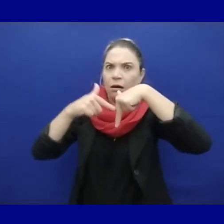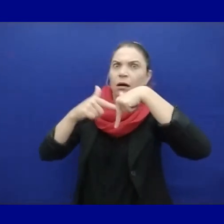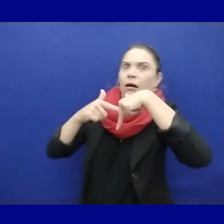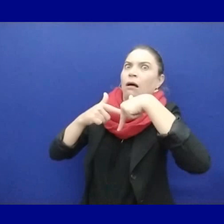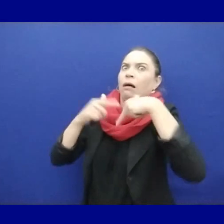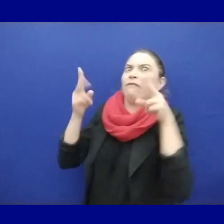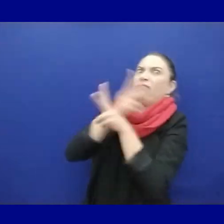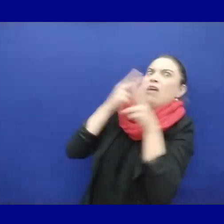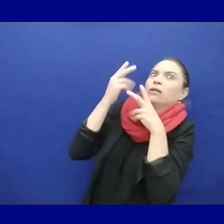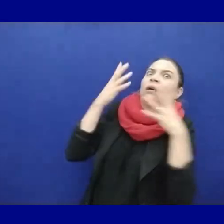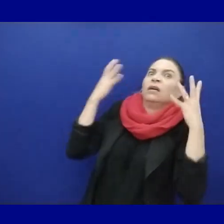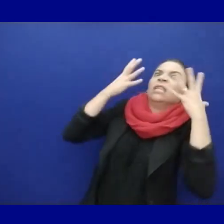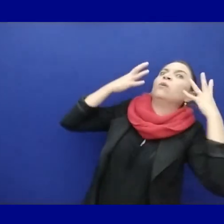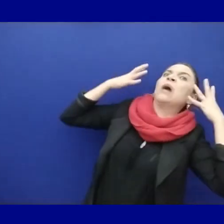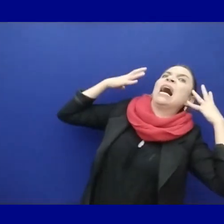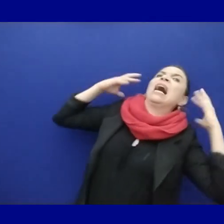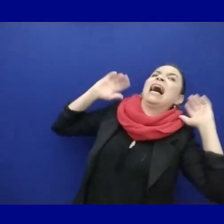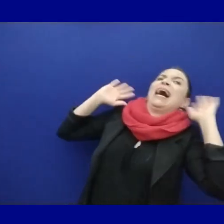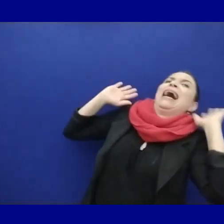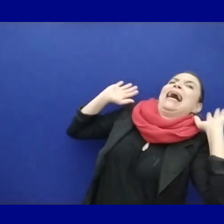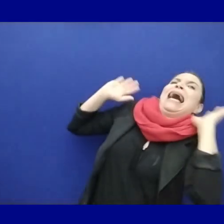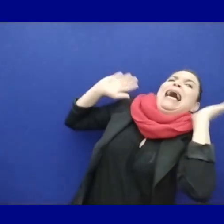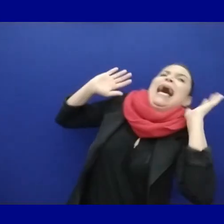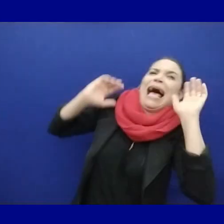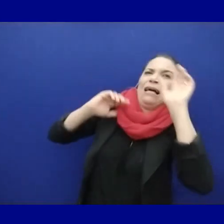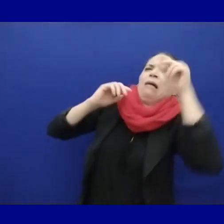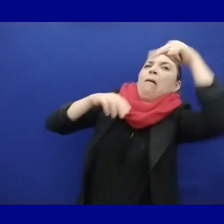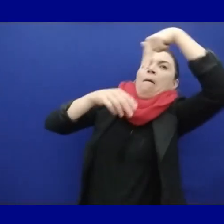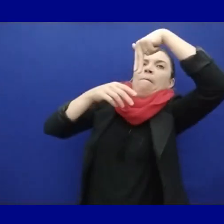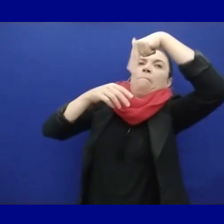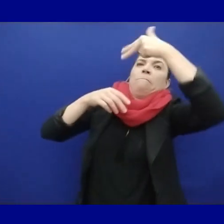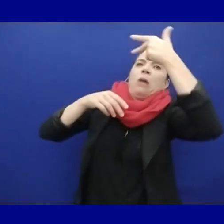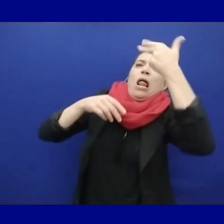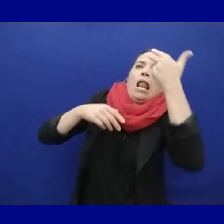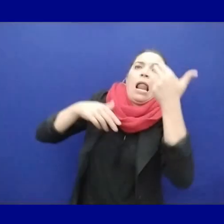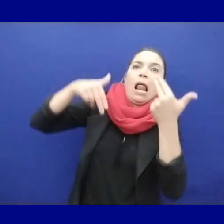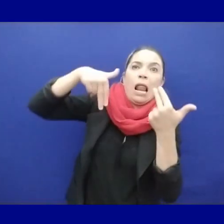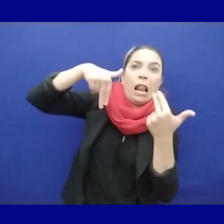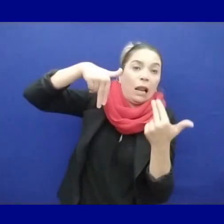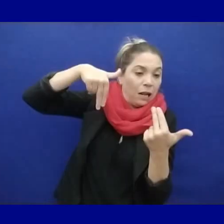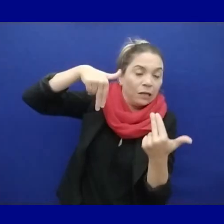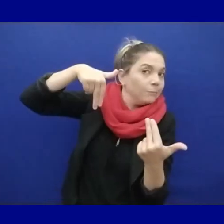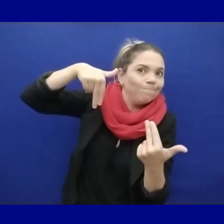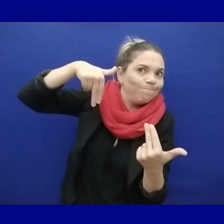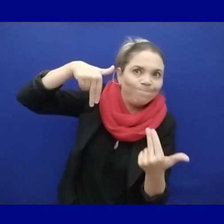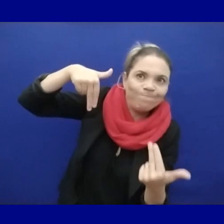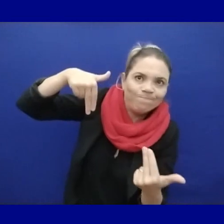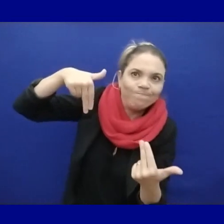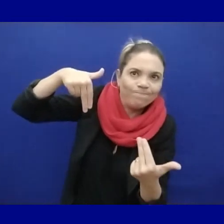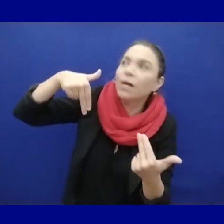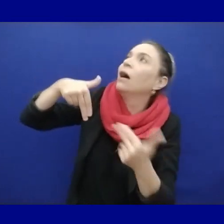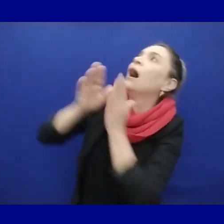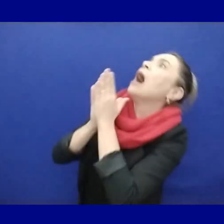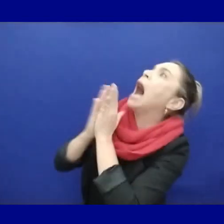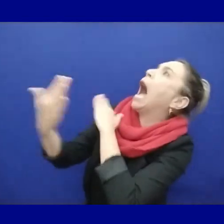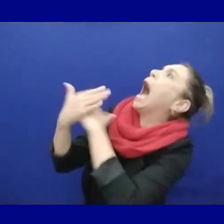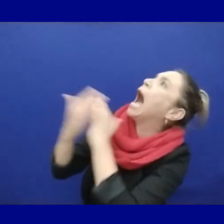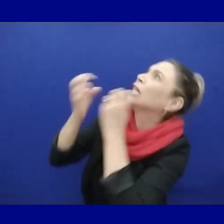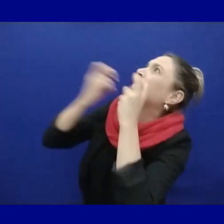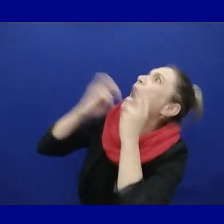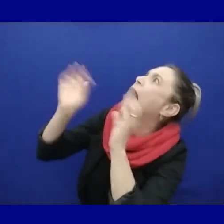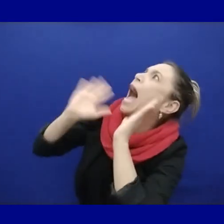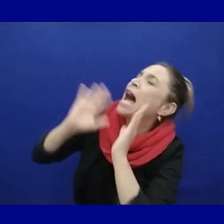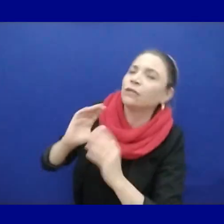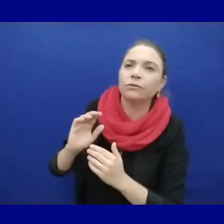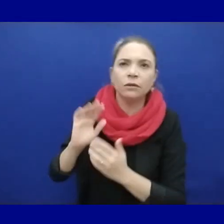teve medo. E começando a submergir, gritou: Salva-me, Senhor. E prontamente